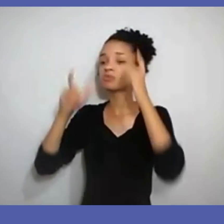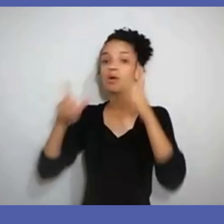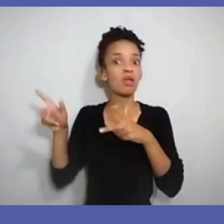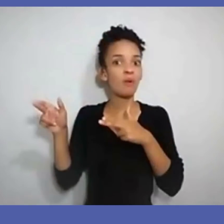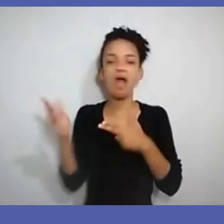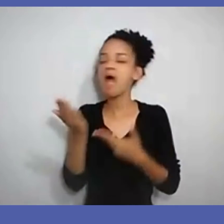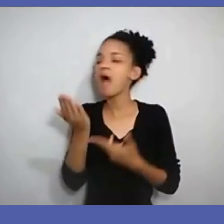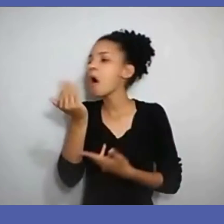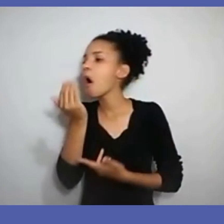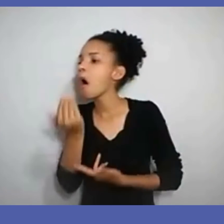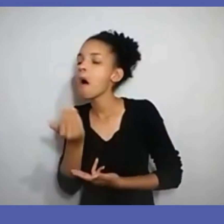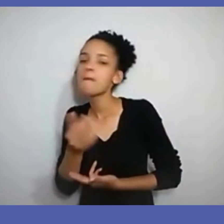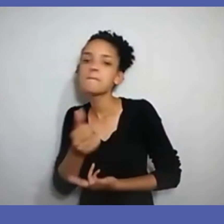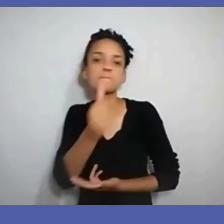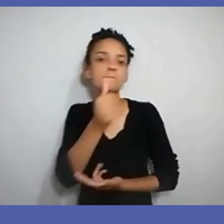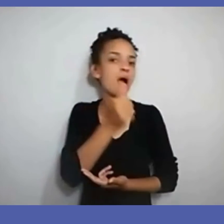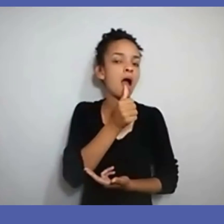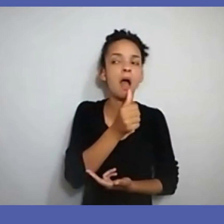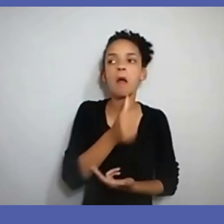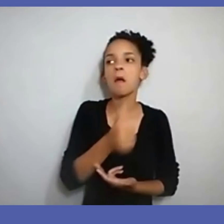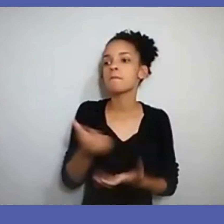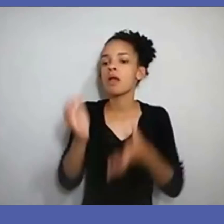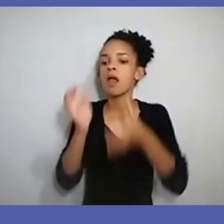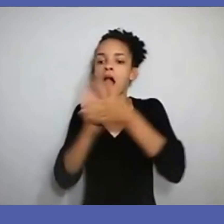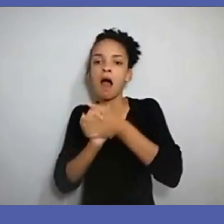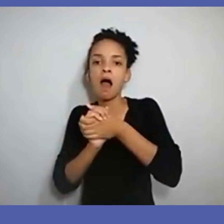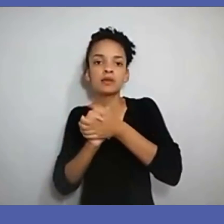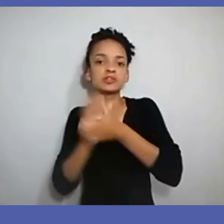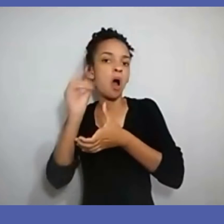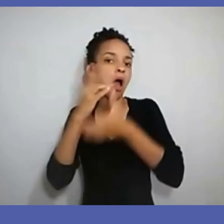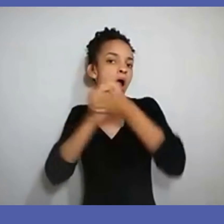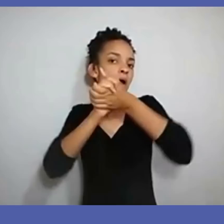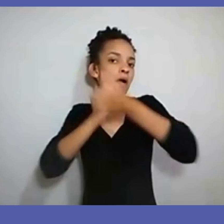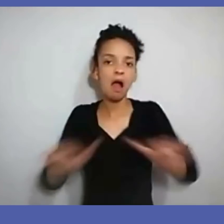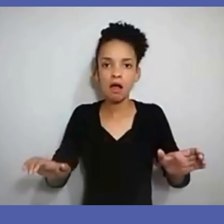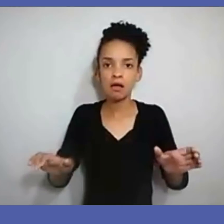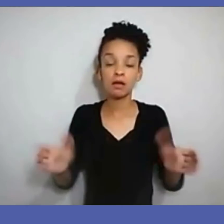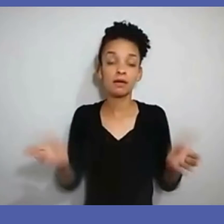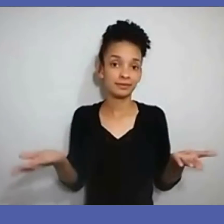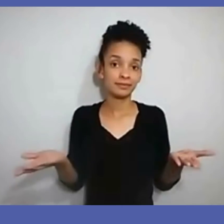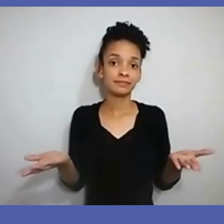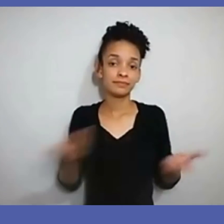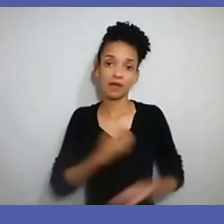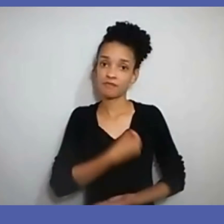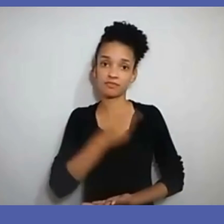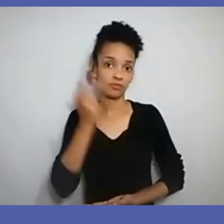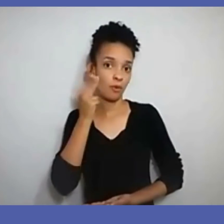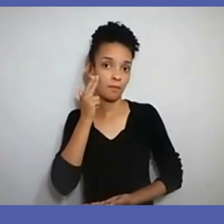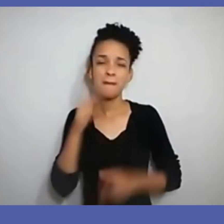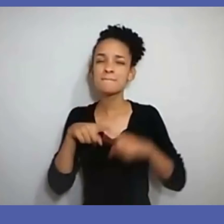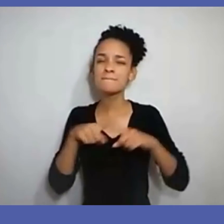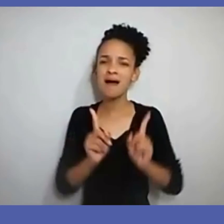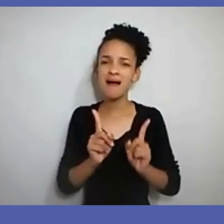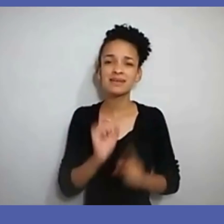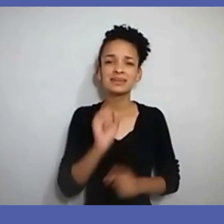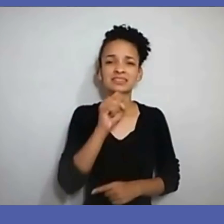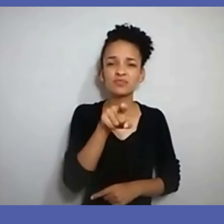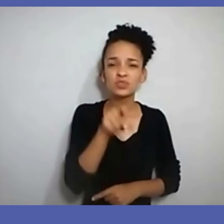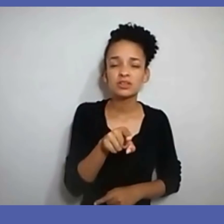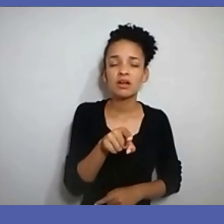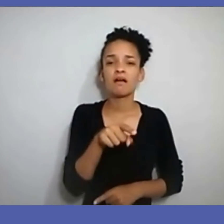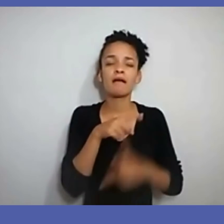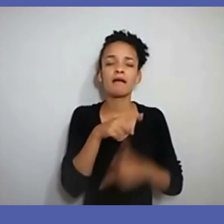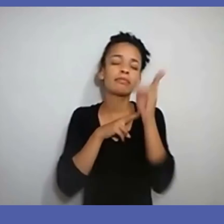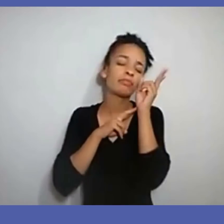casam, dão-se em casamento, não é isso? A vida normal. E se você também viver entorpecido, e você não